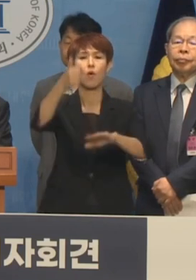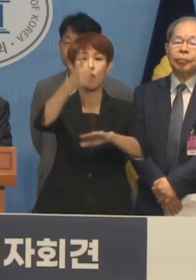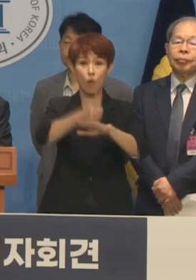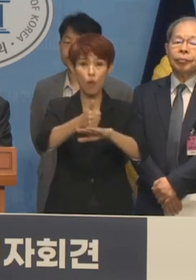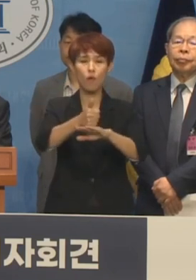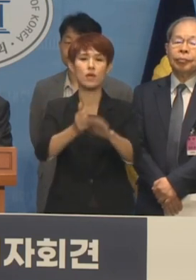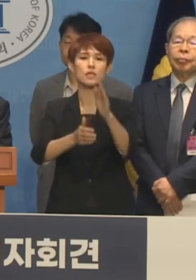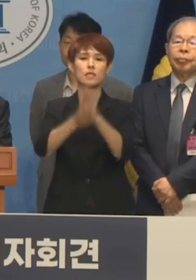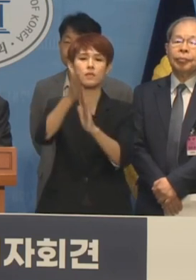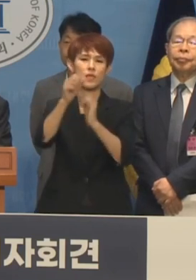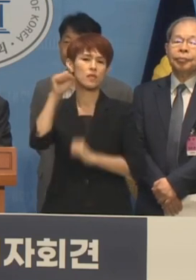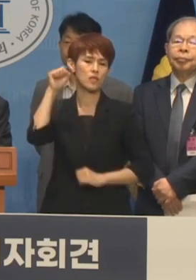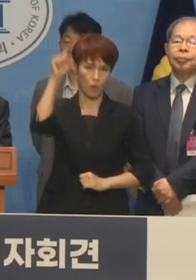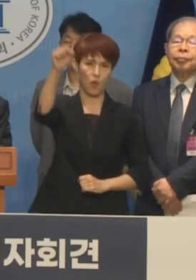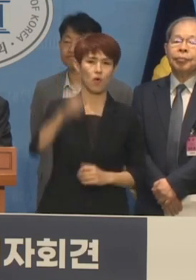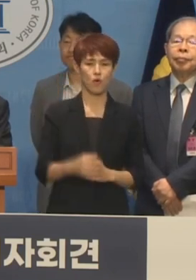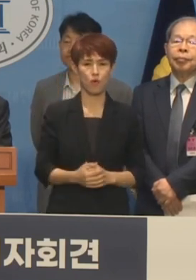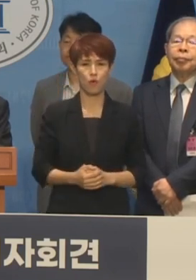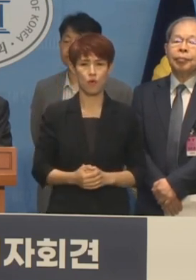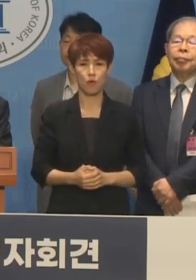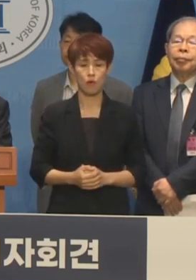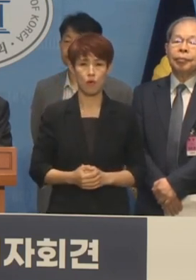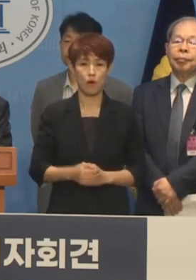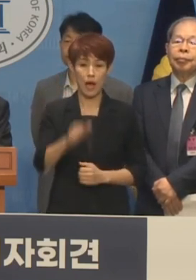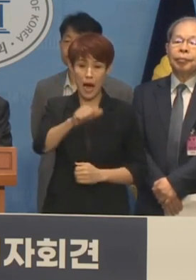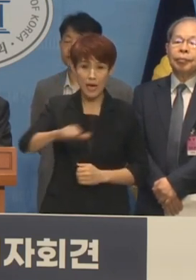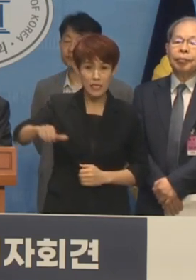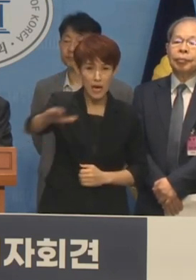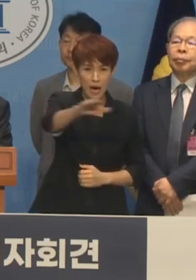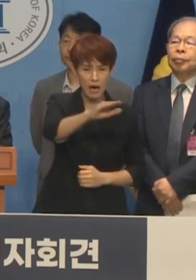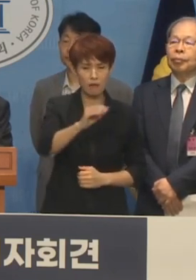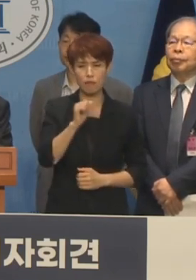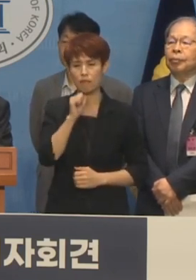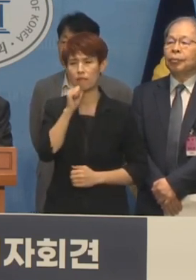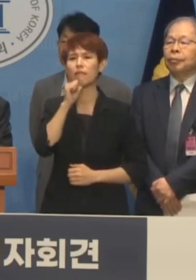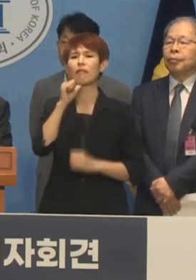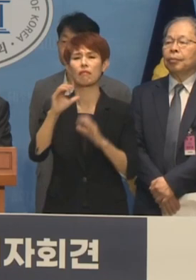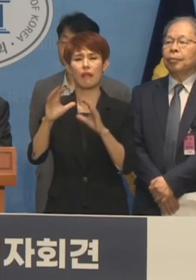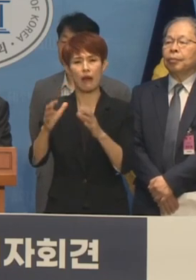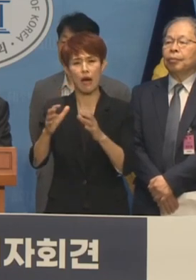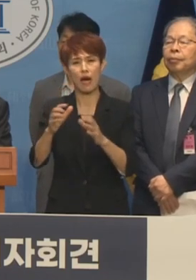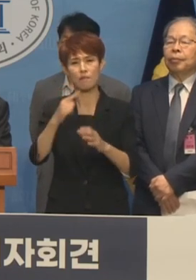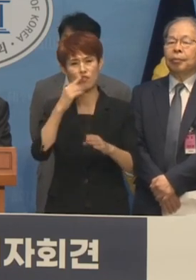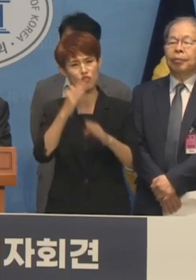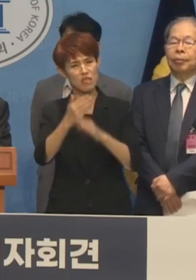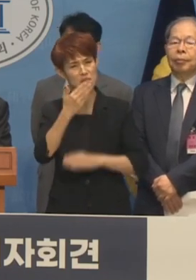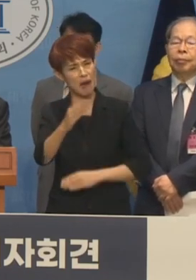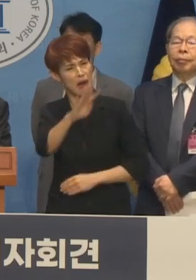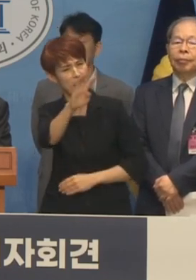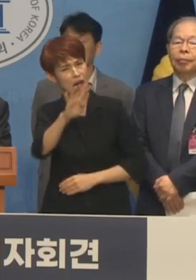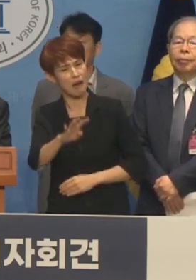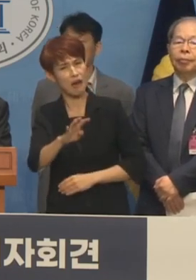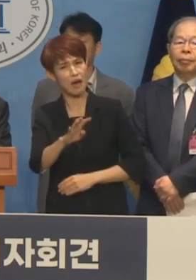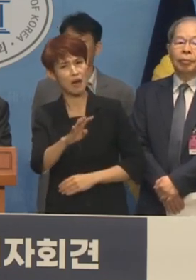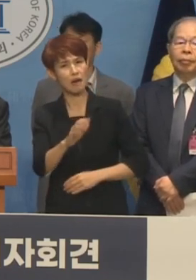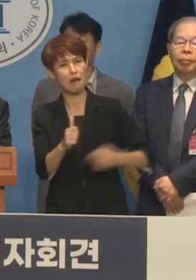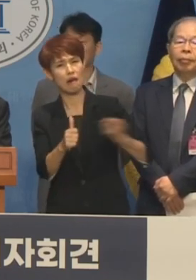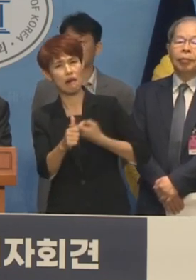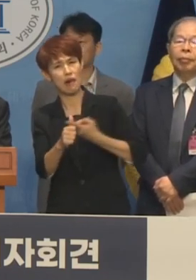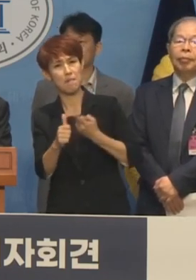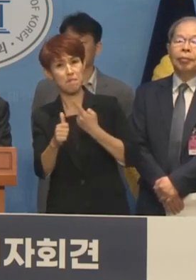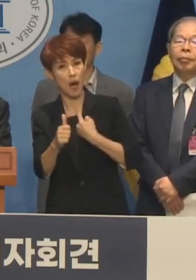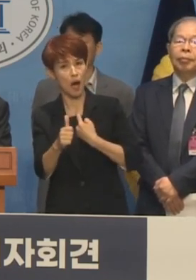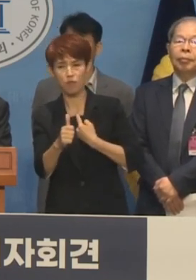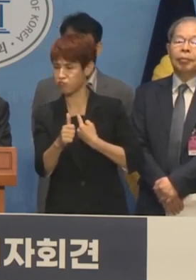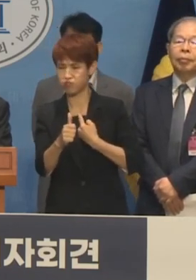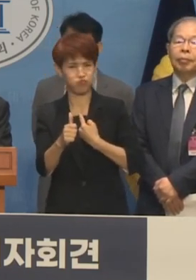시민혁명입니다. 그렇기 때문에 그 당시만 해도 아시아는 빈국이고 가난한 나라에서 무슨 민주주의가 이루어질 수 있겠냐 비아냥거렸는데 바로